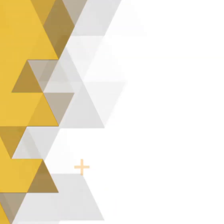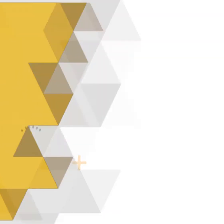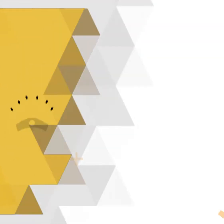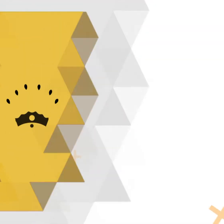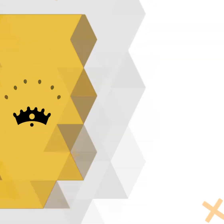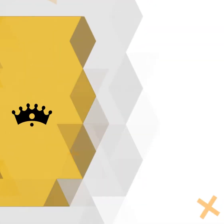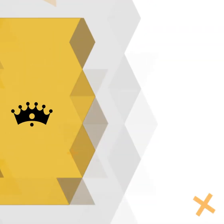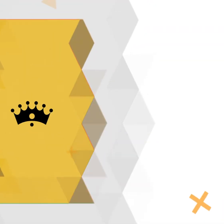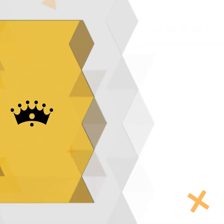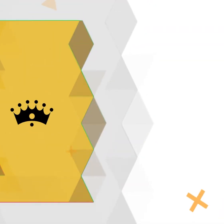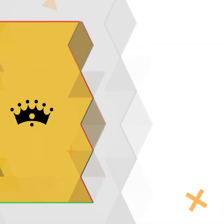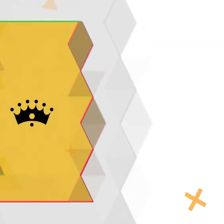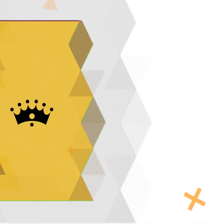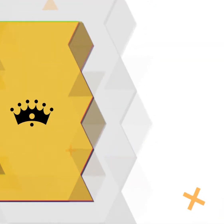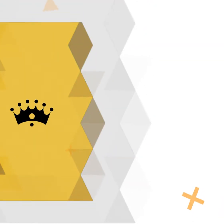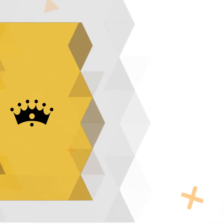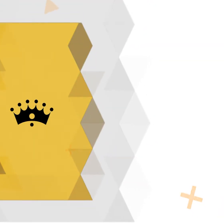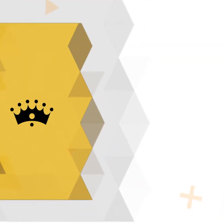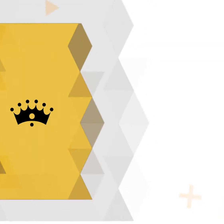e